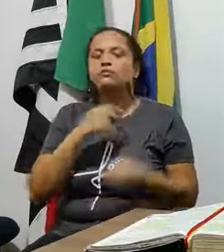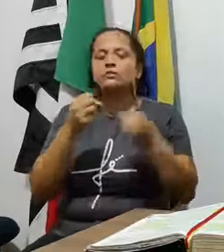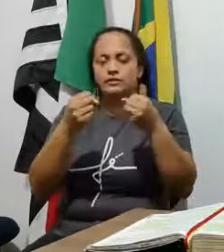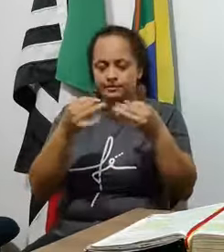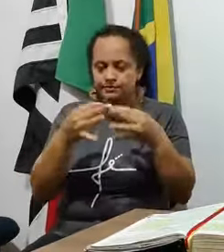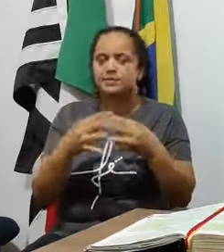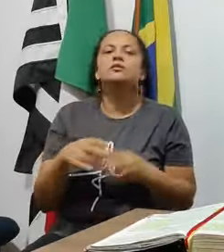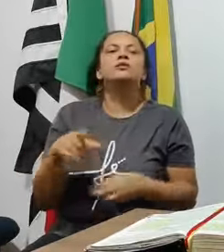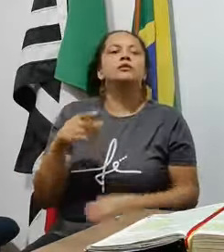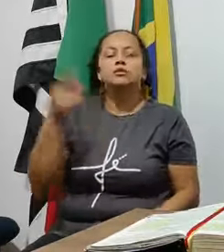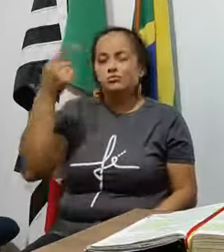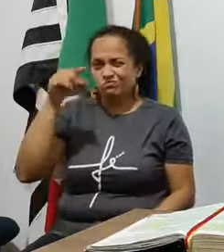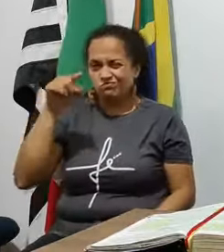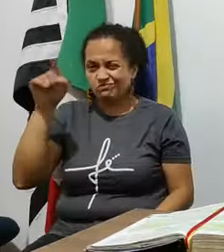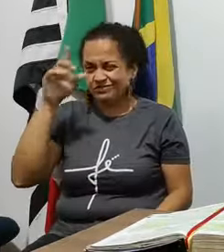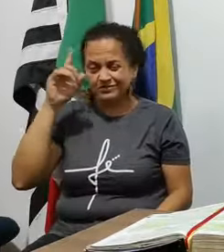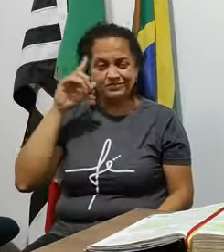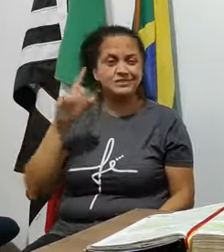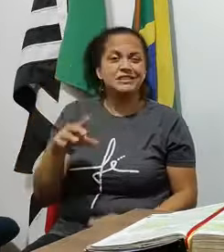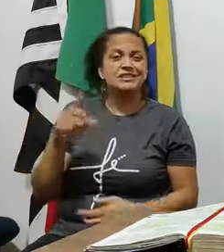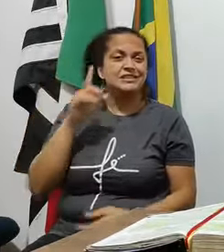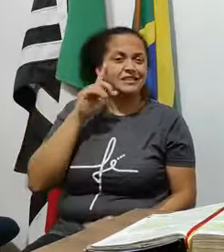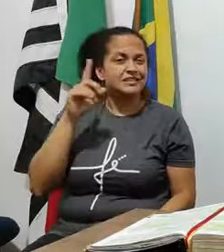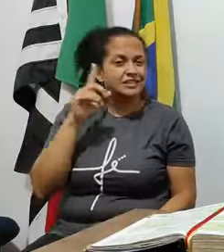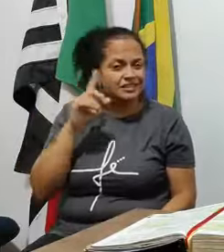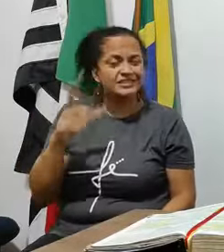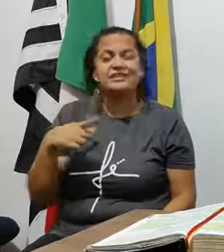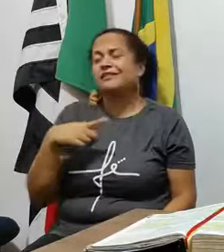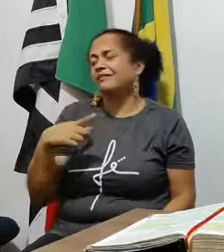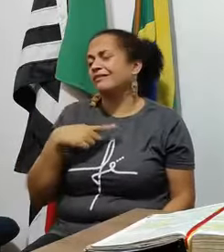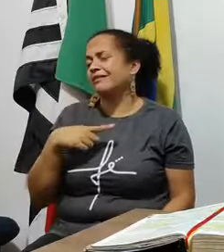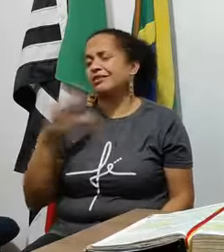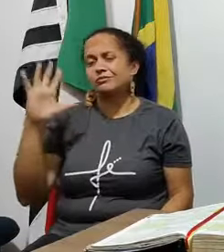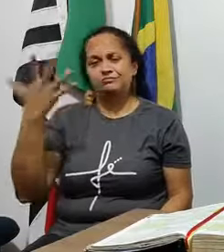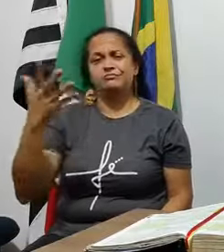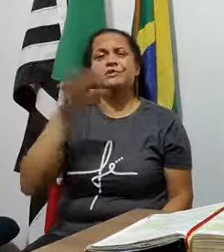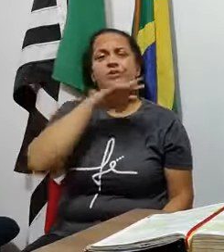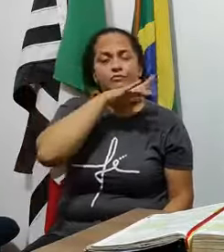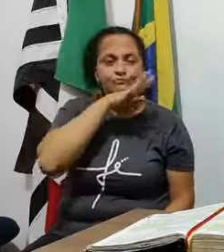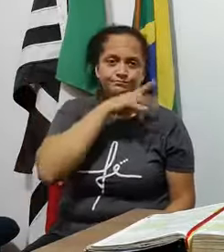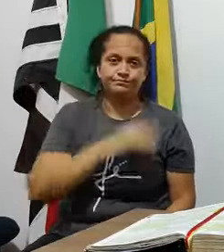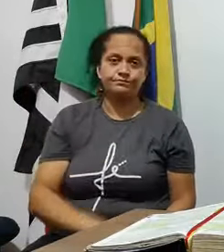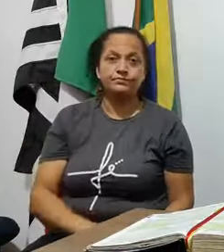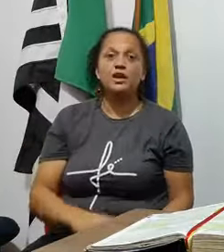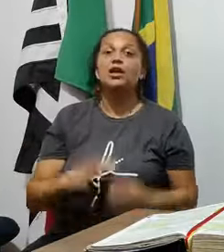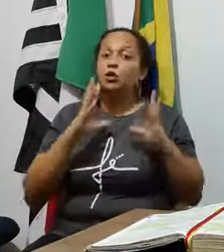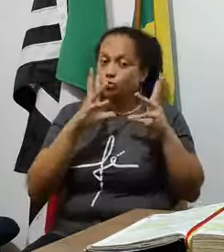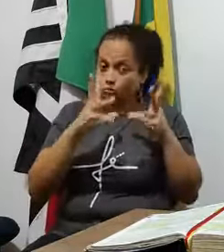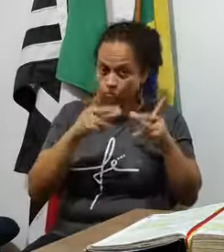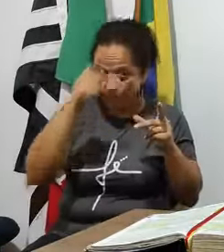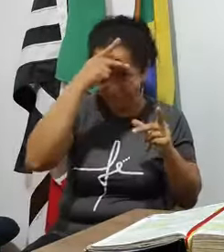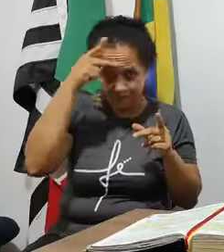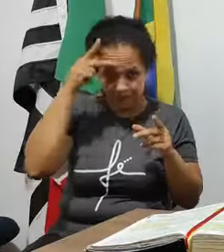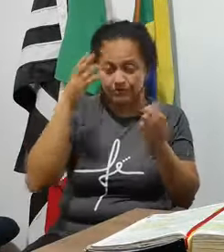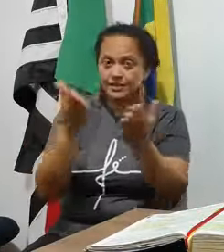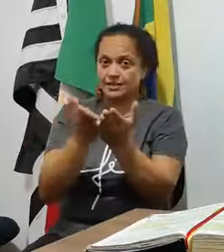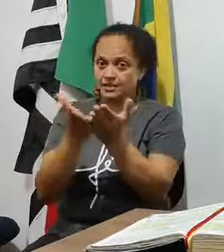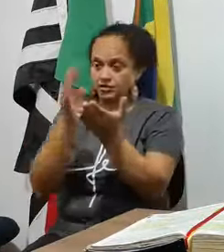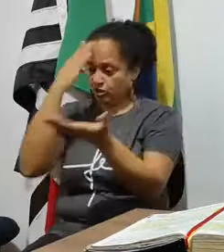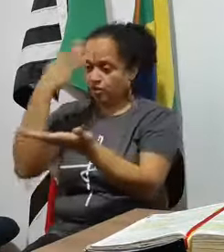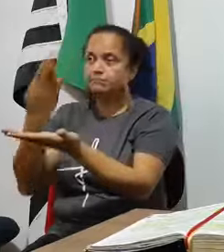sobrevirão tempos difíceis. Todo cristão, né, ele enfrenta 3 inimigos na sua vida.